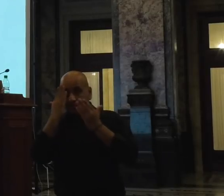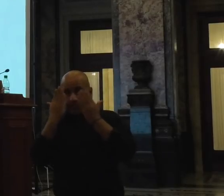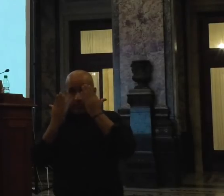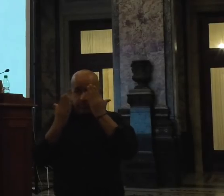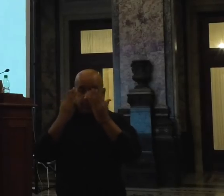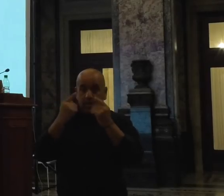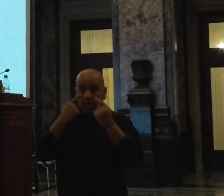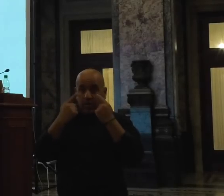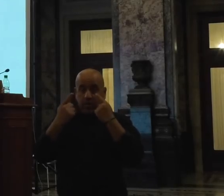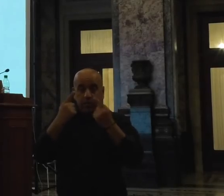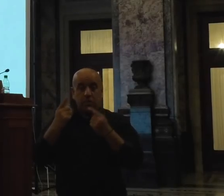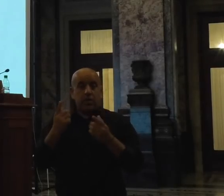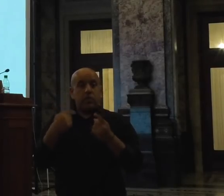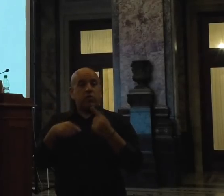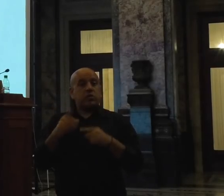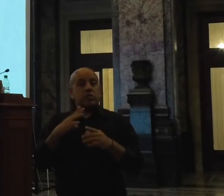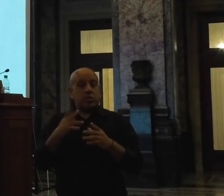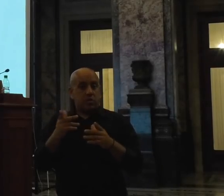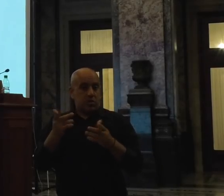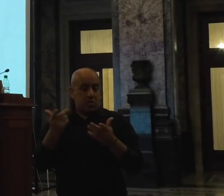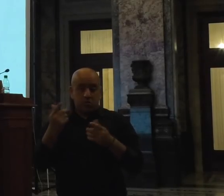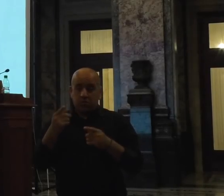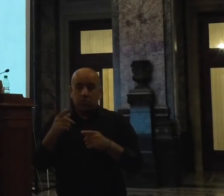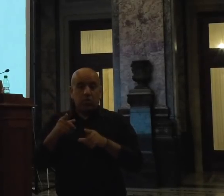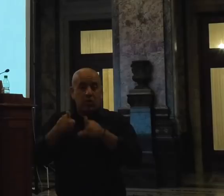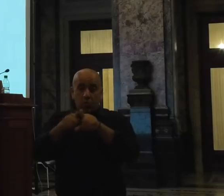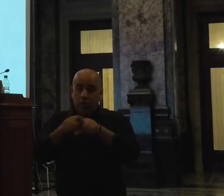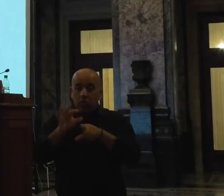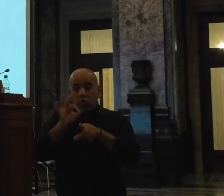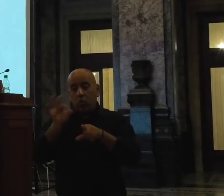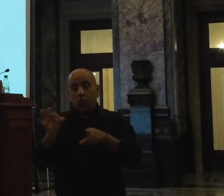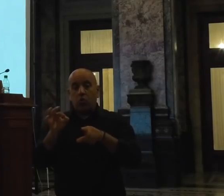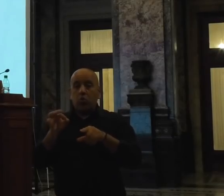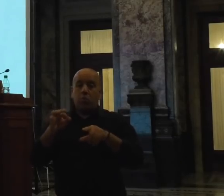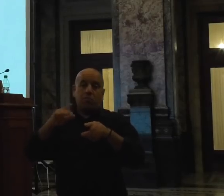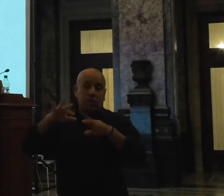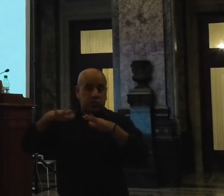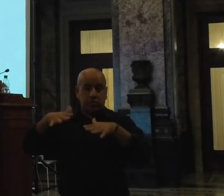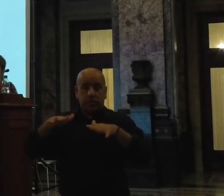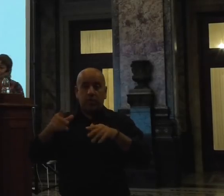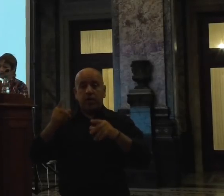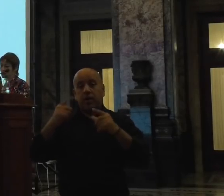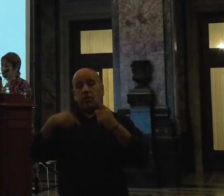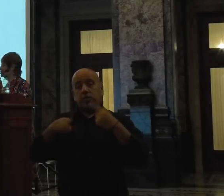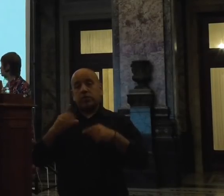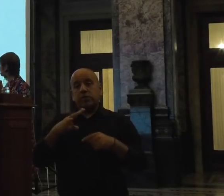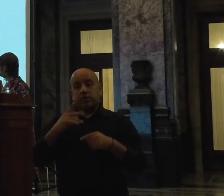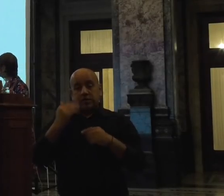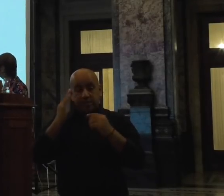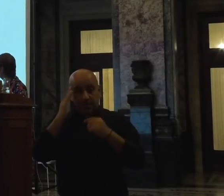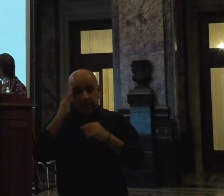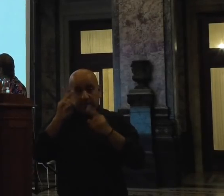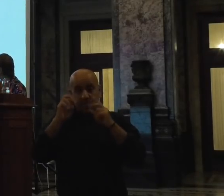que como que nunca había, o sea, igual de mal que después del infarto. Entonces, tomando ventaja de lo que sabemos de